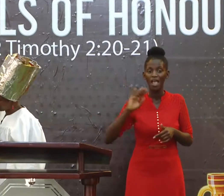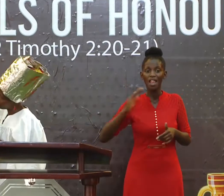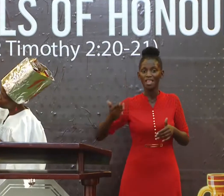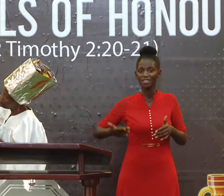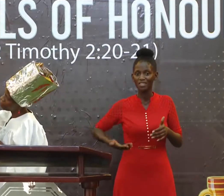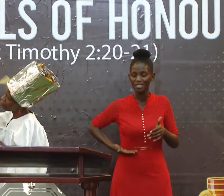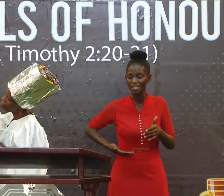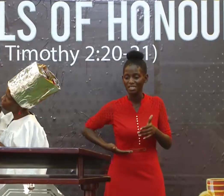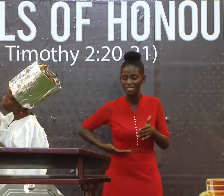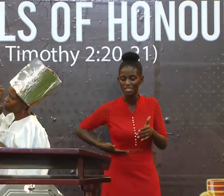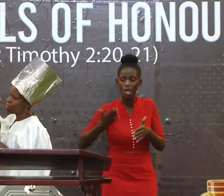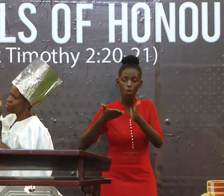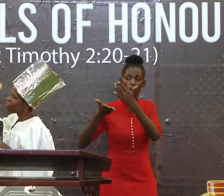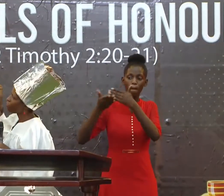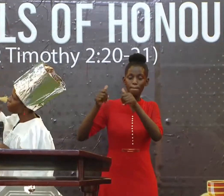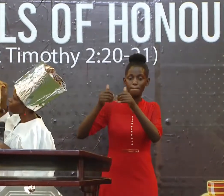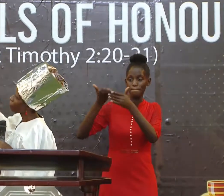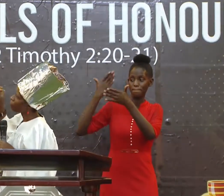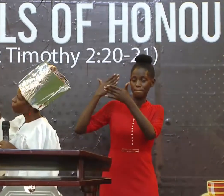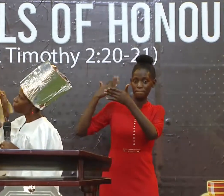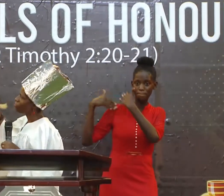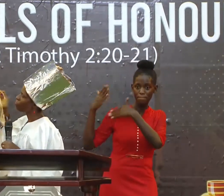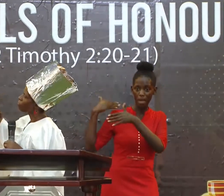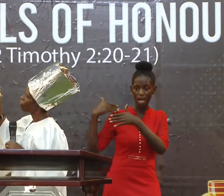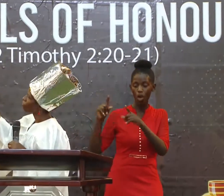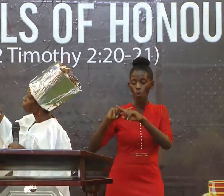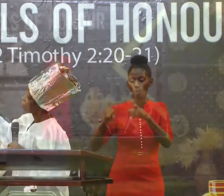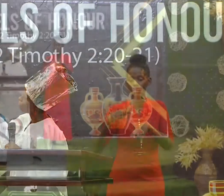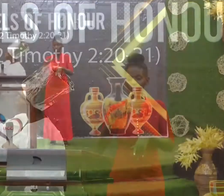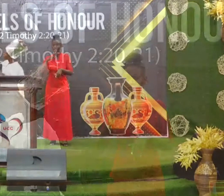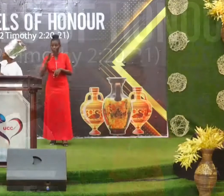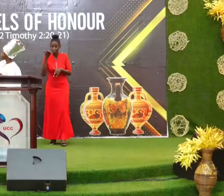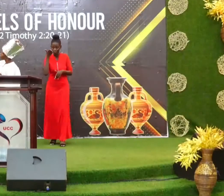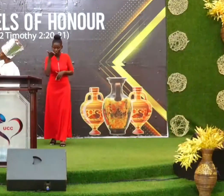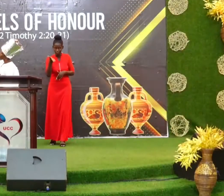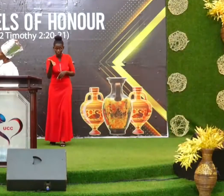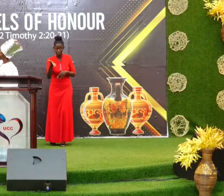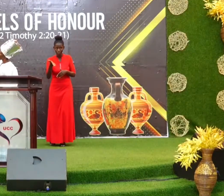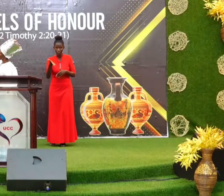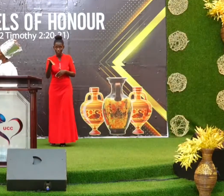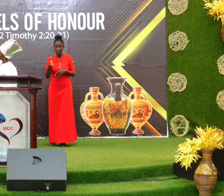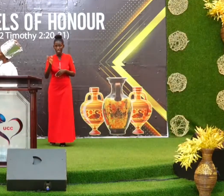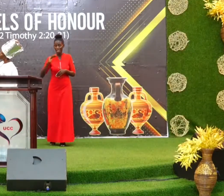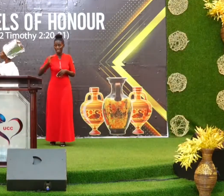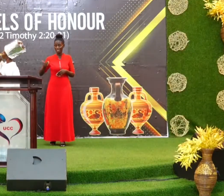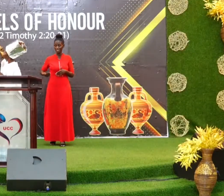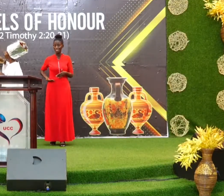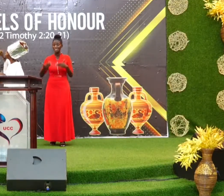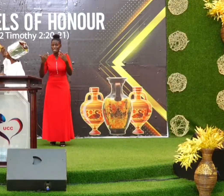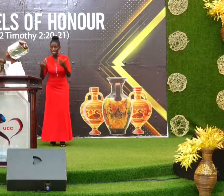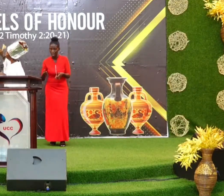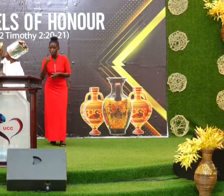Abakyala emanju twavaayo. Tetukyali manju. Wewaawo mami. Abakyala namwe kati